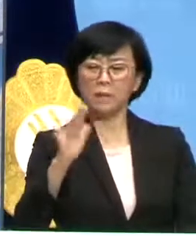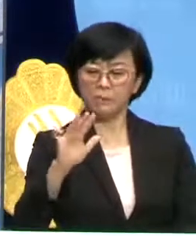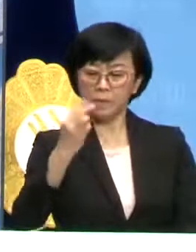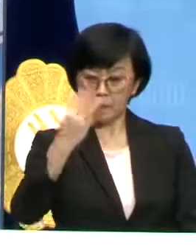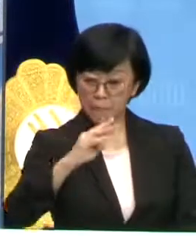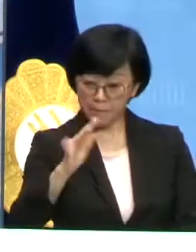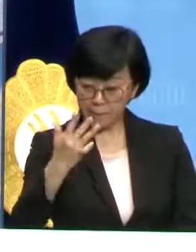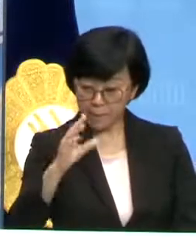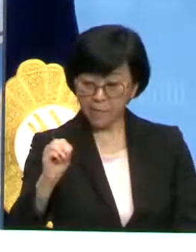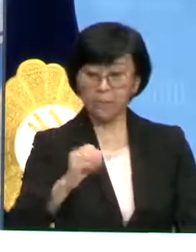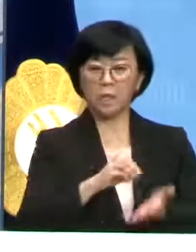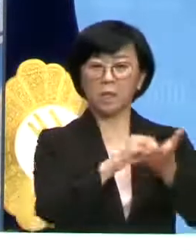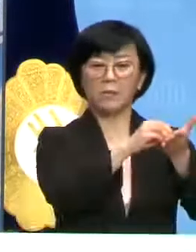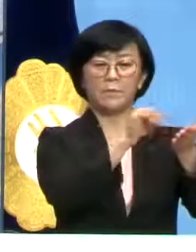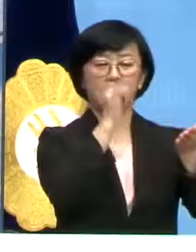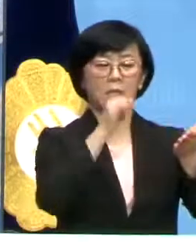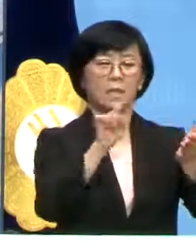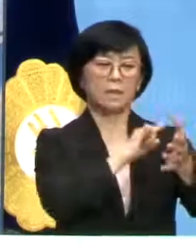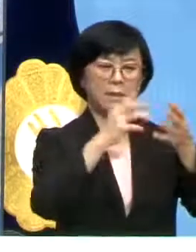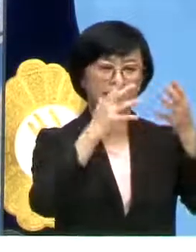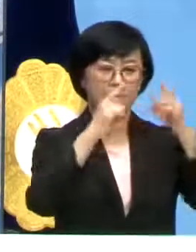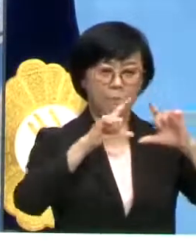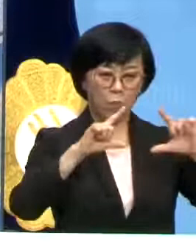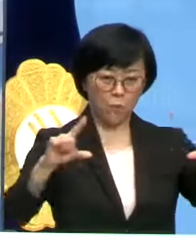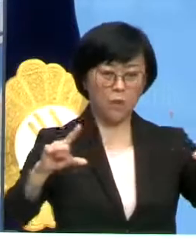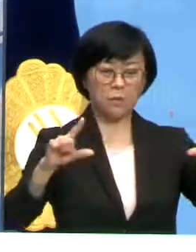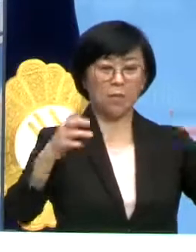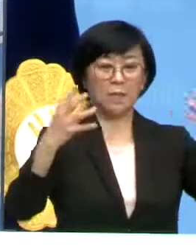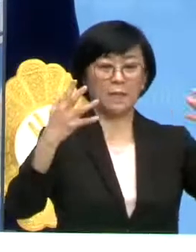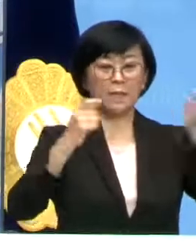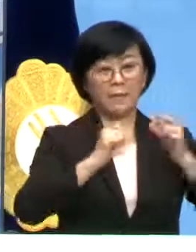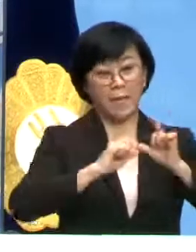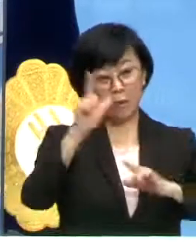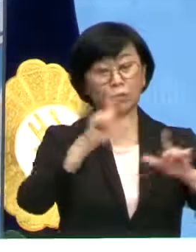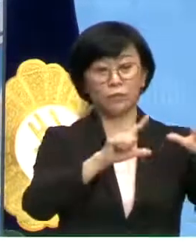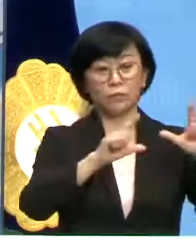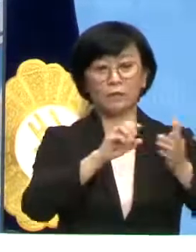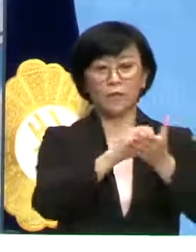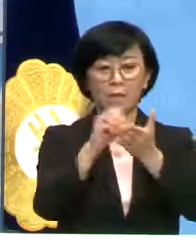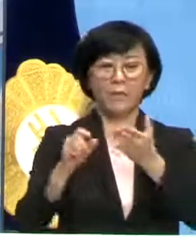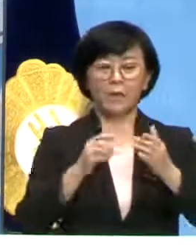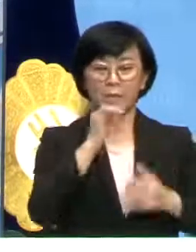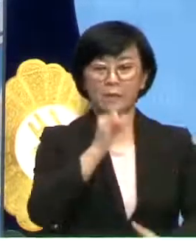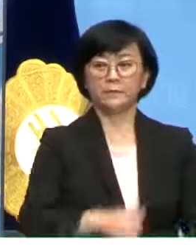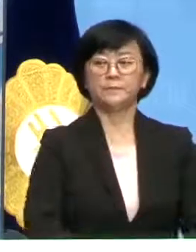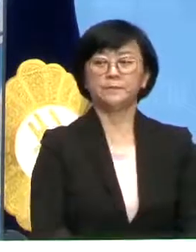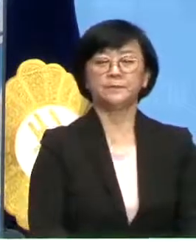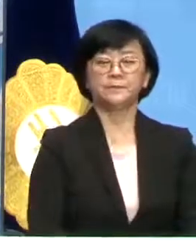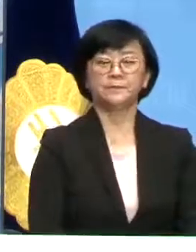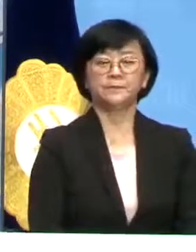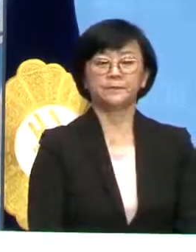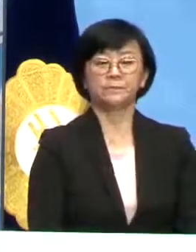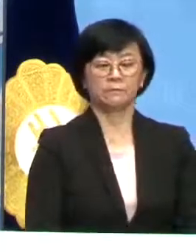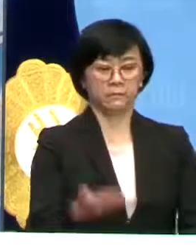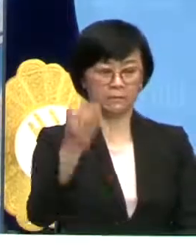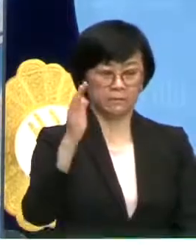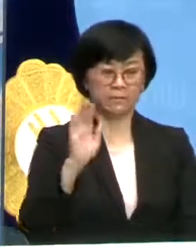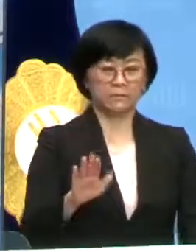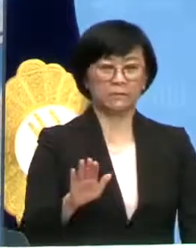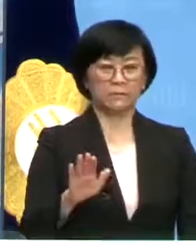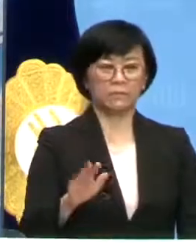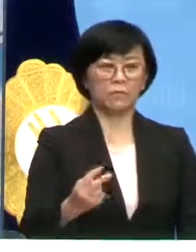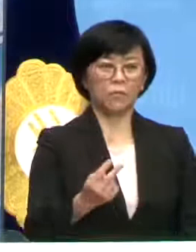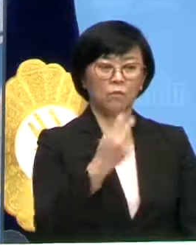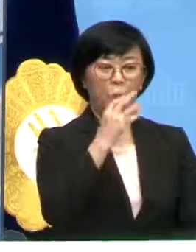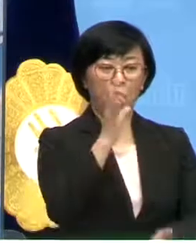가입하고 있는 가장 보편적이고 어 일상화 된 보험이라고 할 수가 있겠습니다 그런데